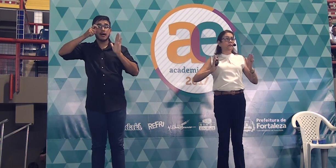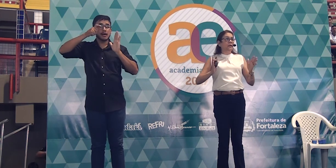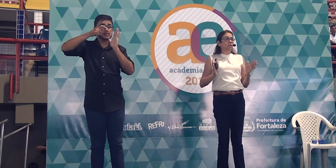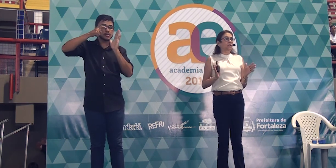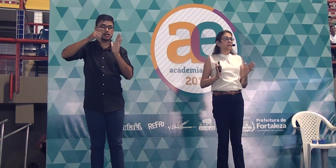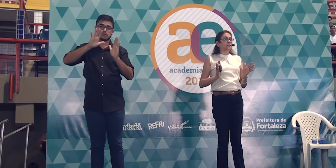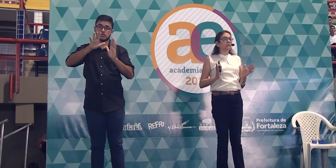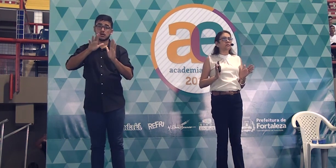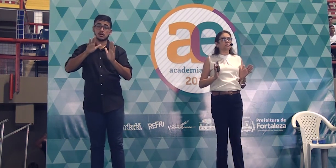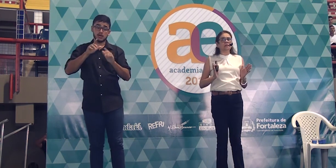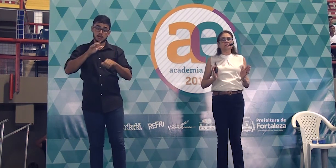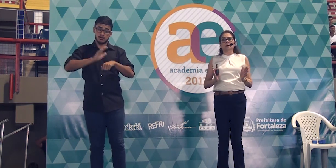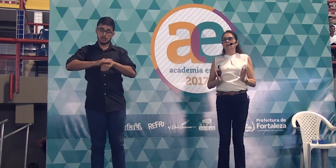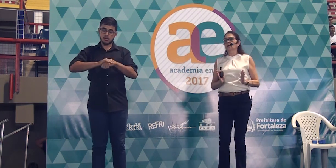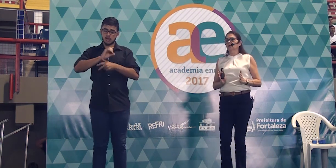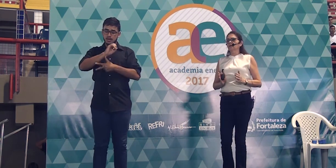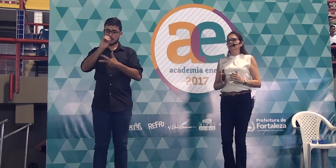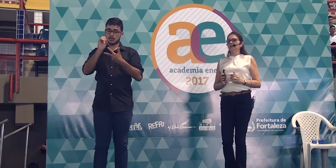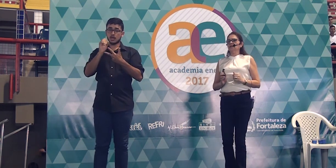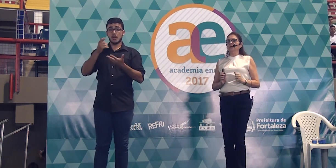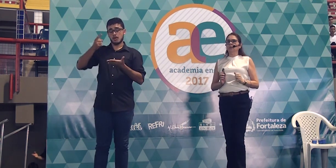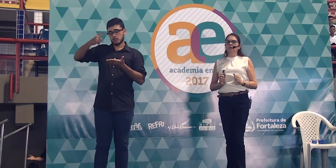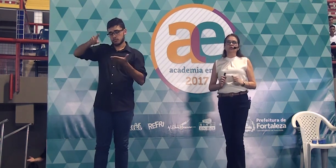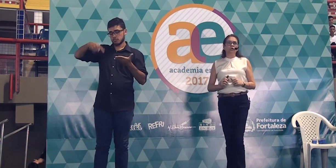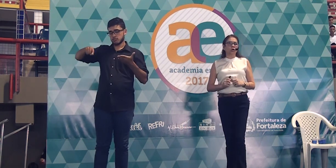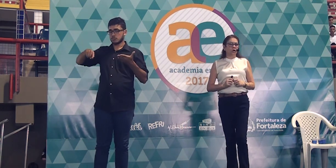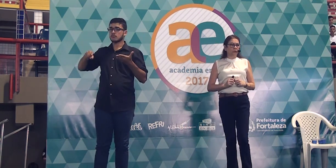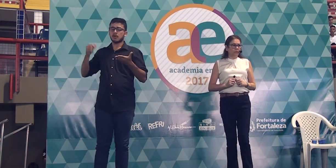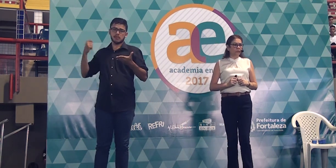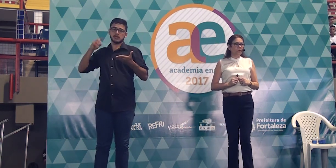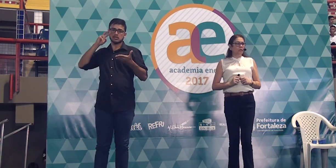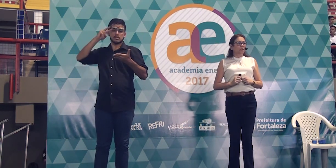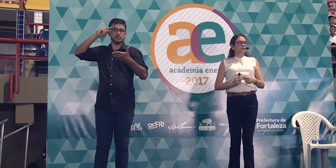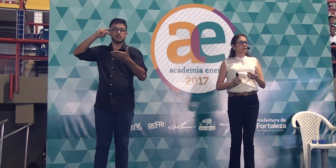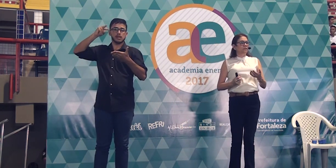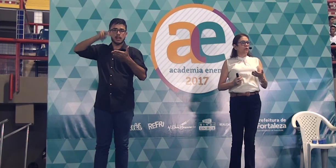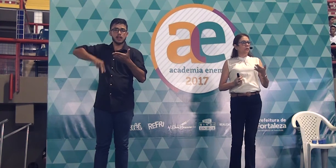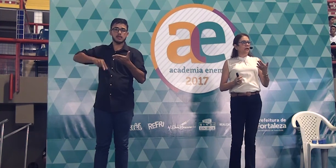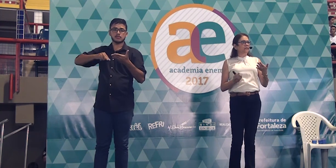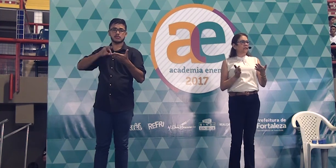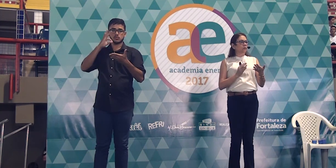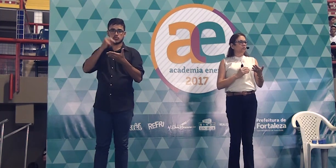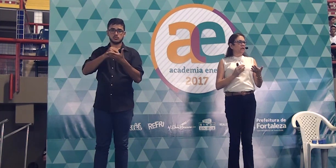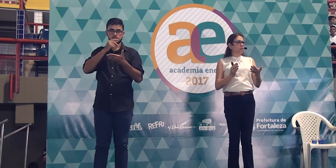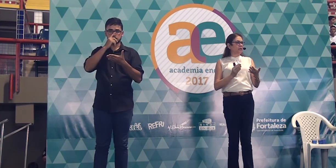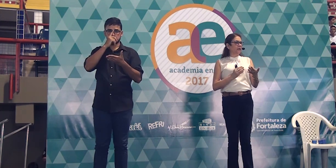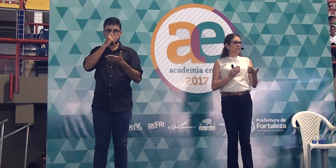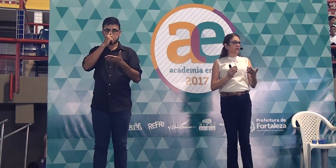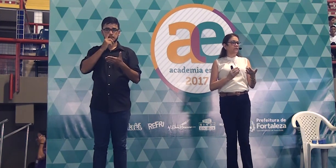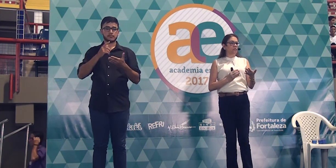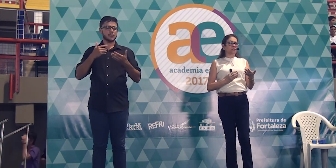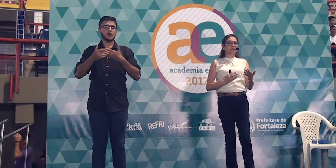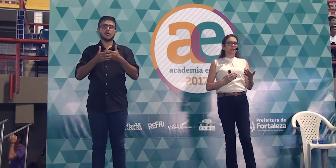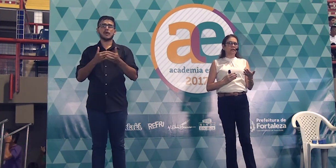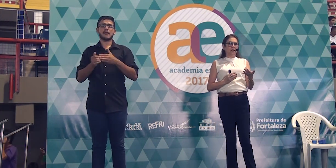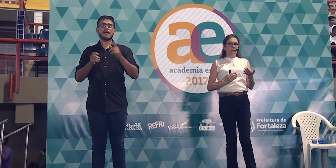imagina a seguinte situação, você está num consultório e você começa a ler um texto daquelas revistas que tem lá.